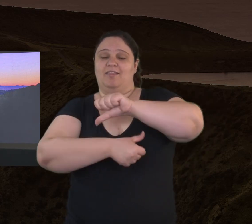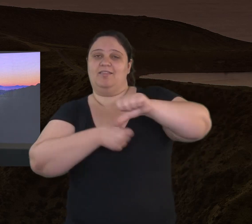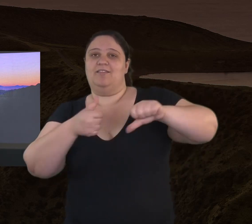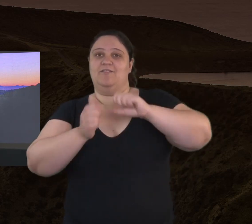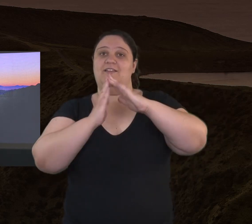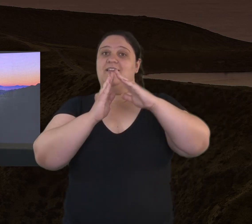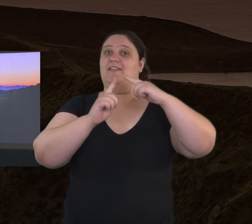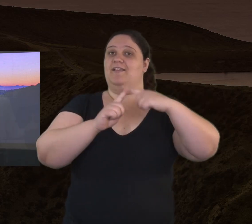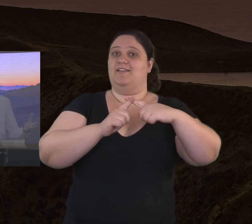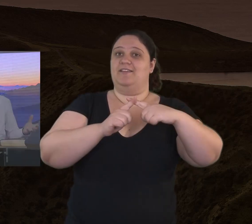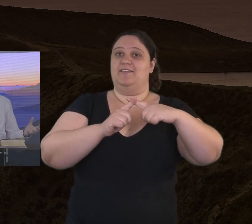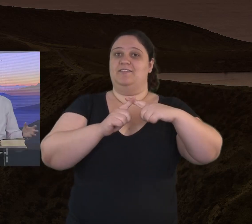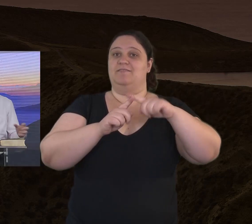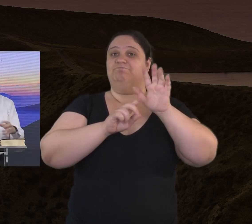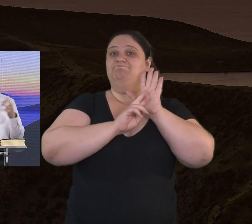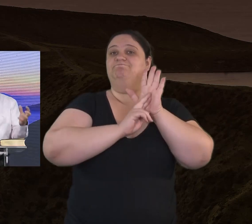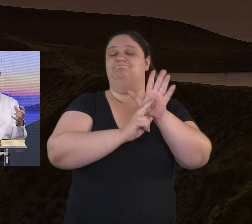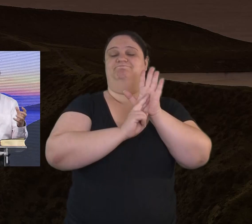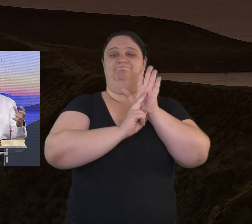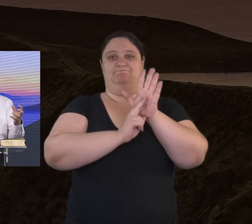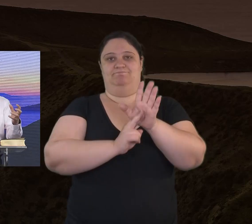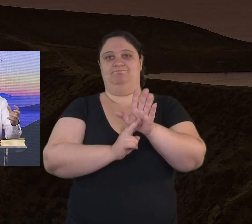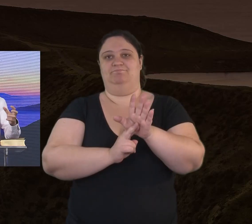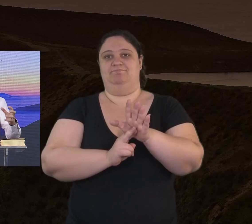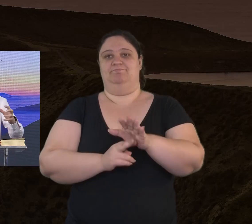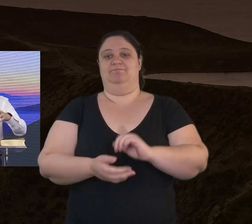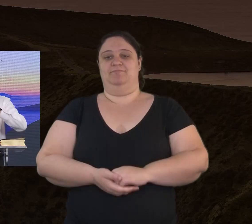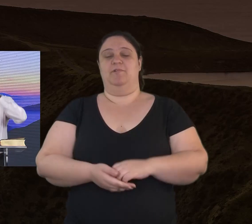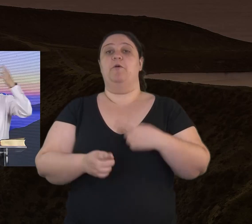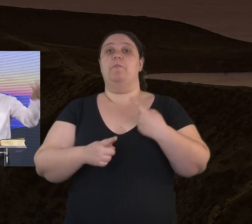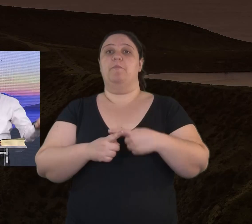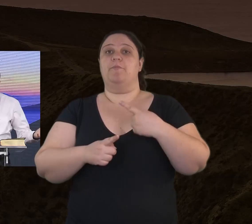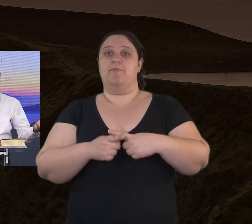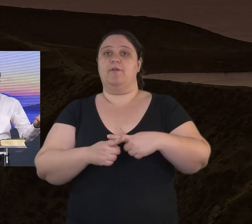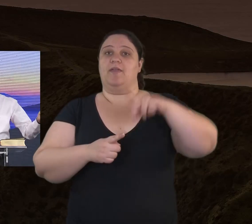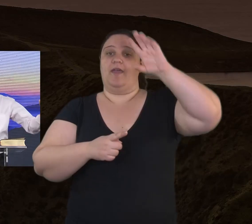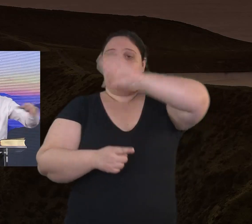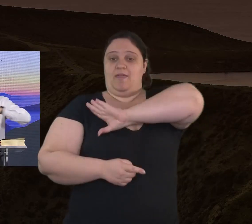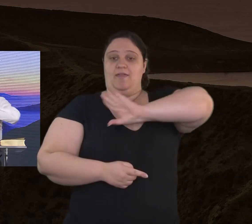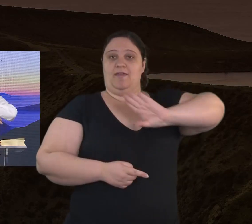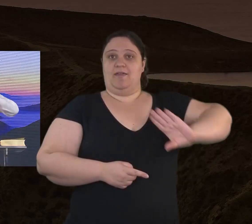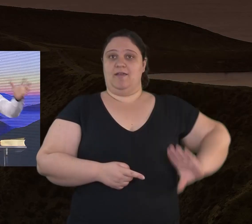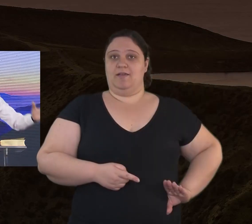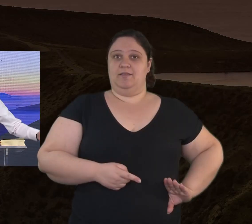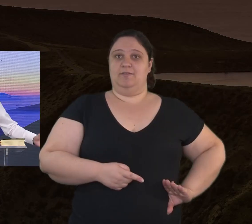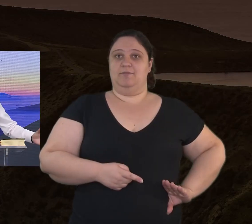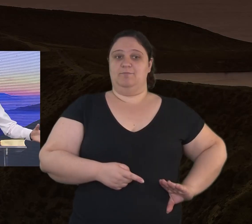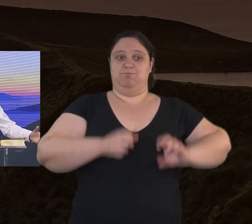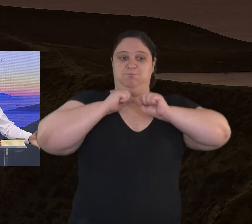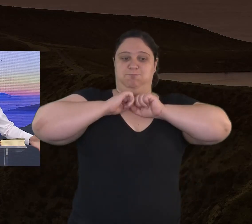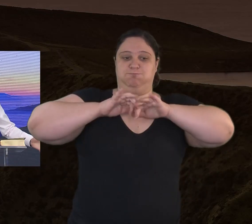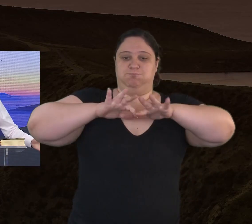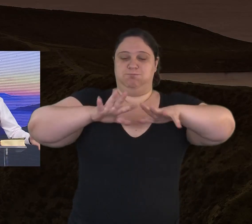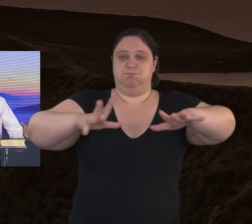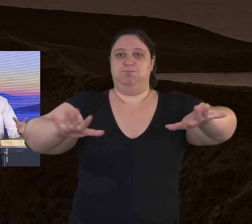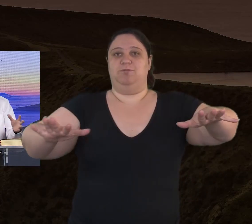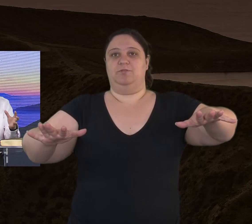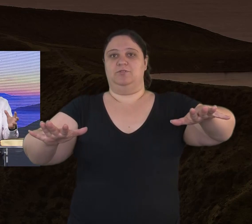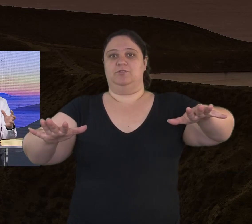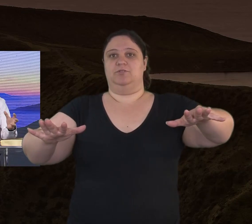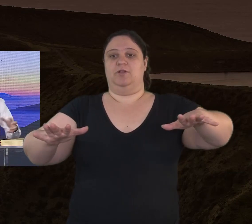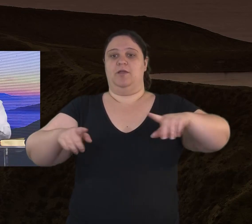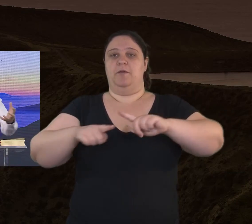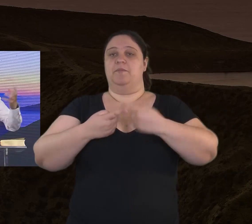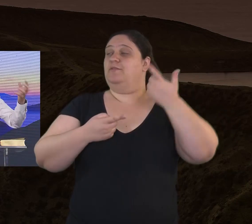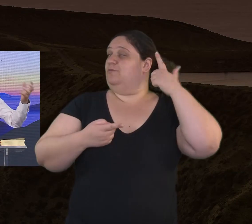a plenitude, porque Cristo é aquele que a tudo enche em todas as coisas, mas Ele não